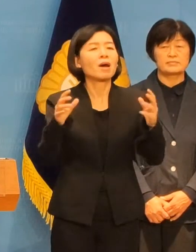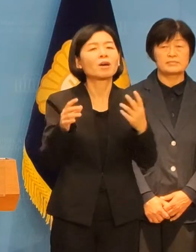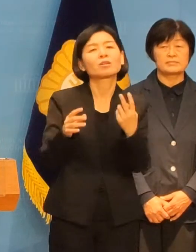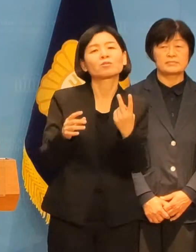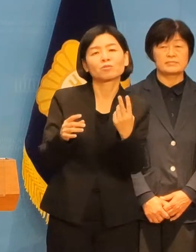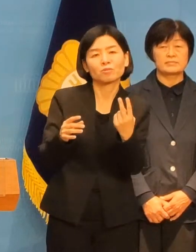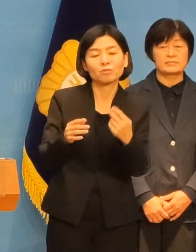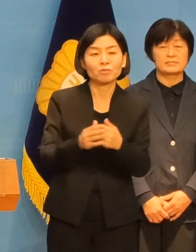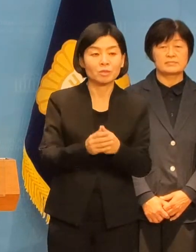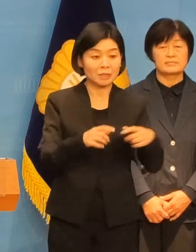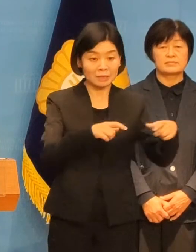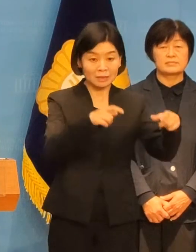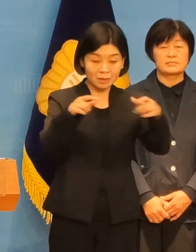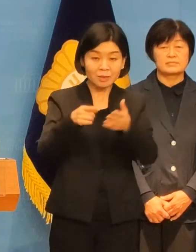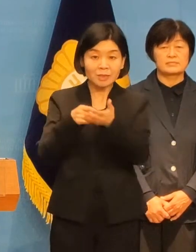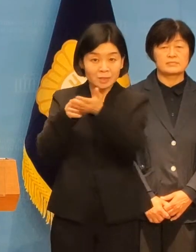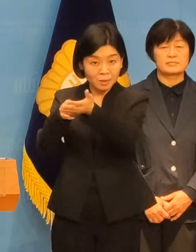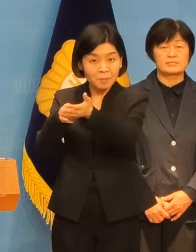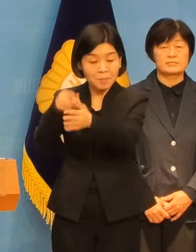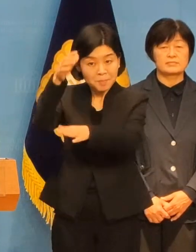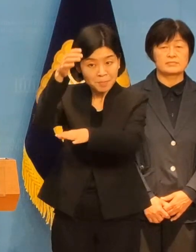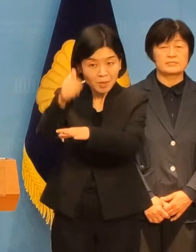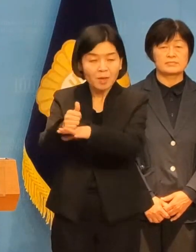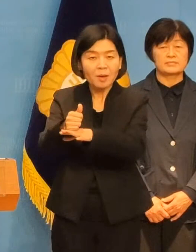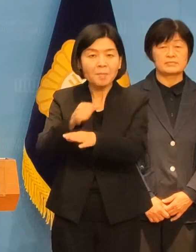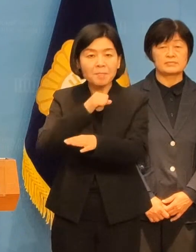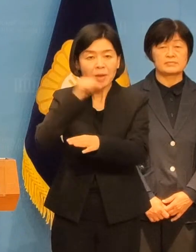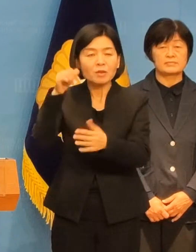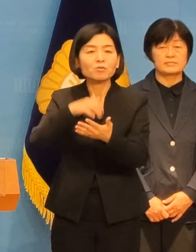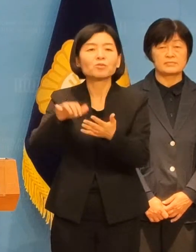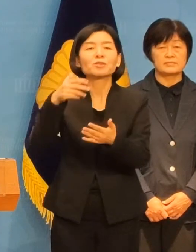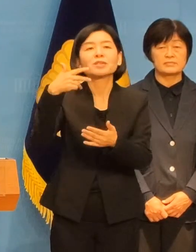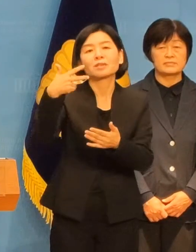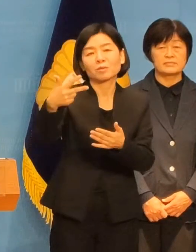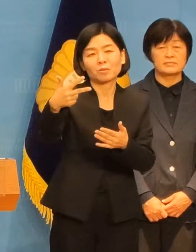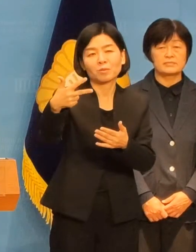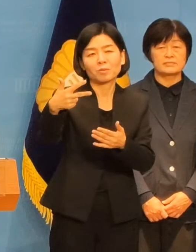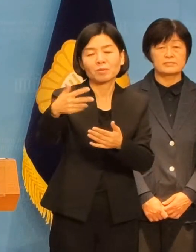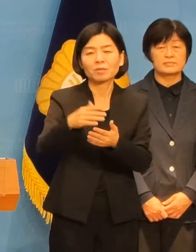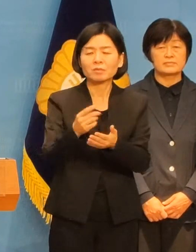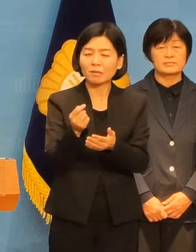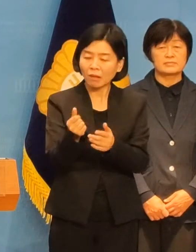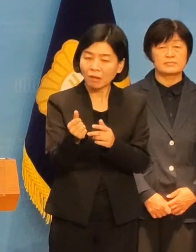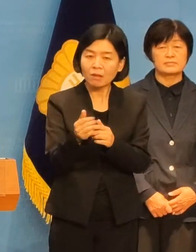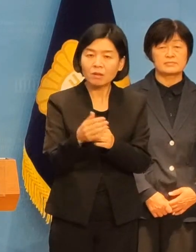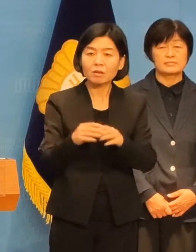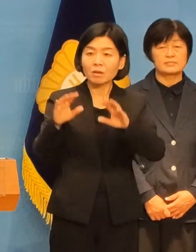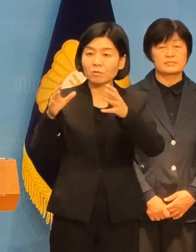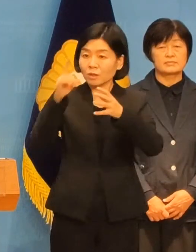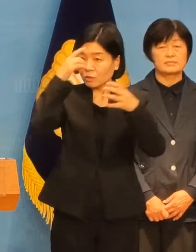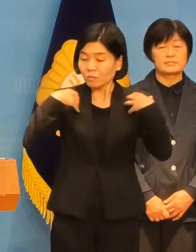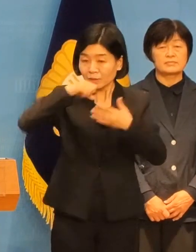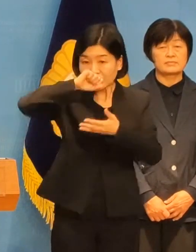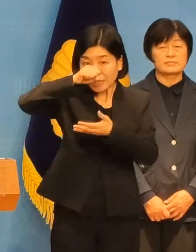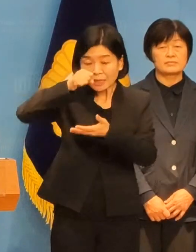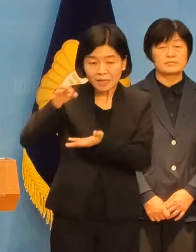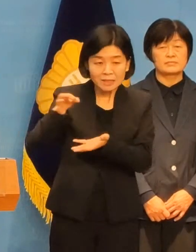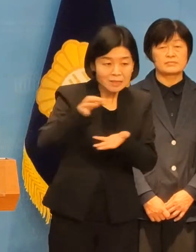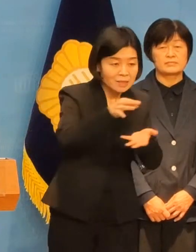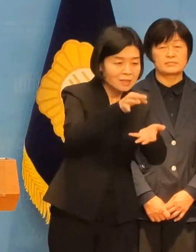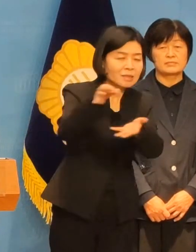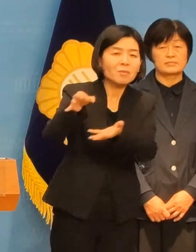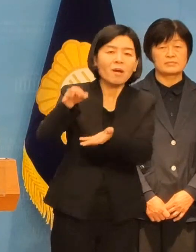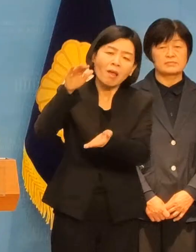신청을 했지만 7개 지역으로 신청자 수도 적고 그리고 국비 부담률도 너무